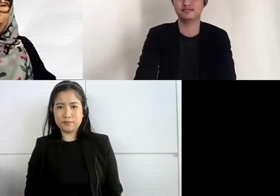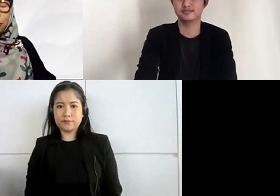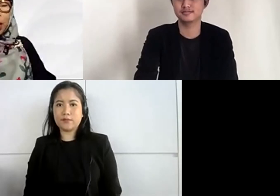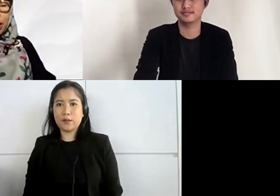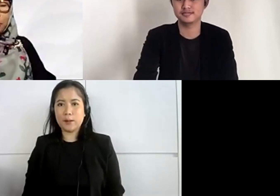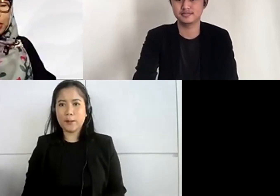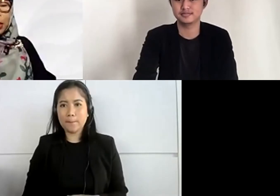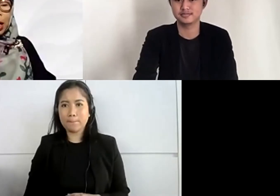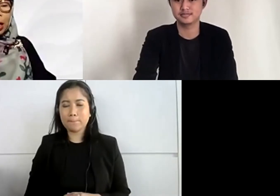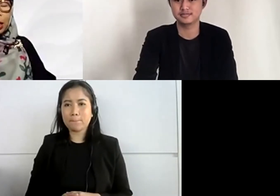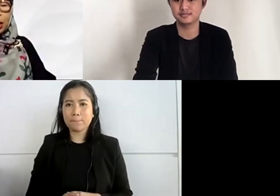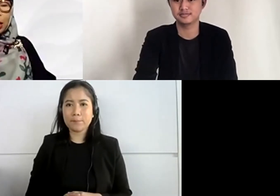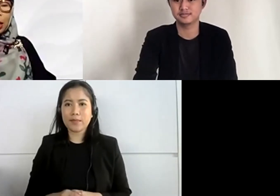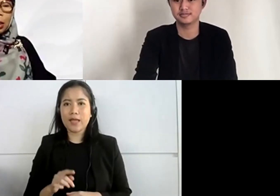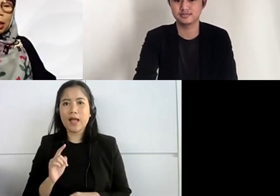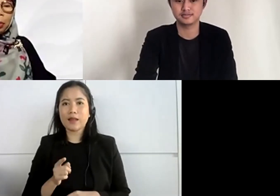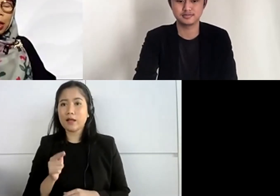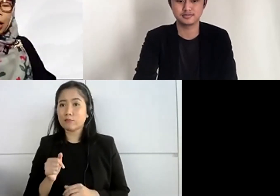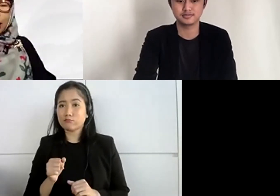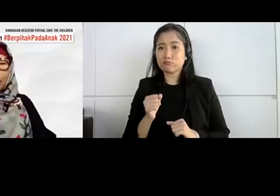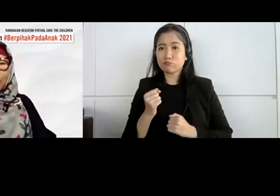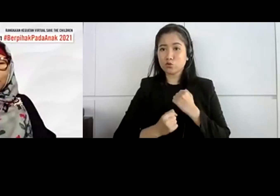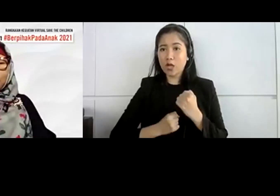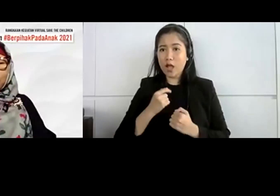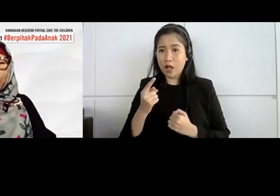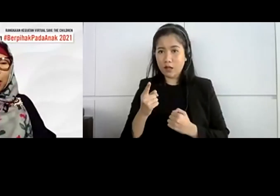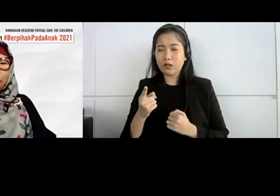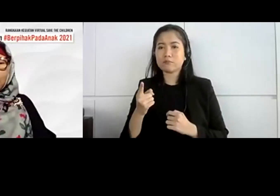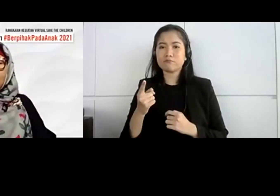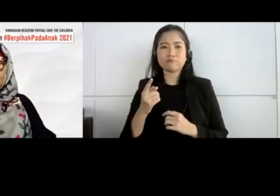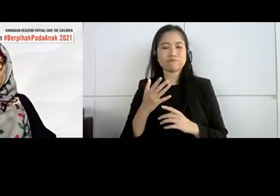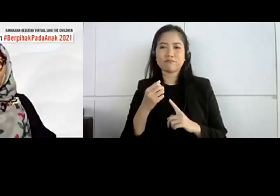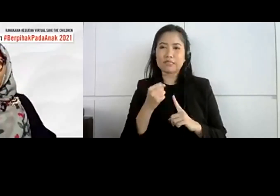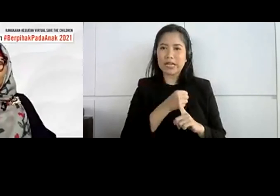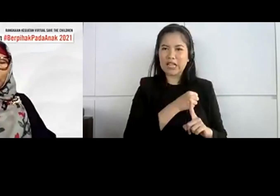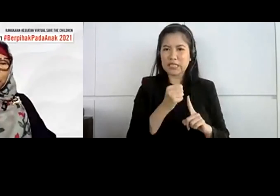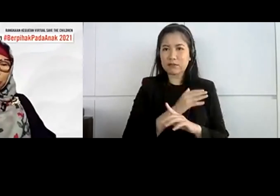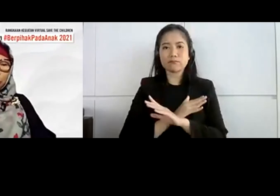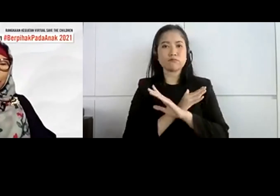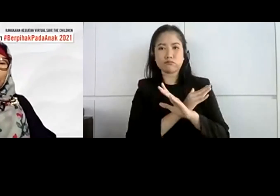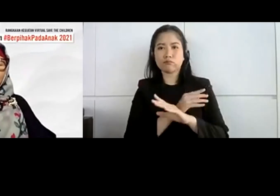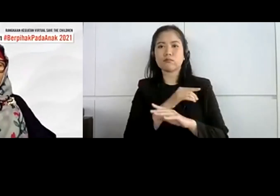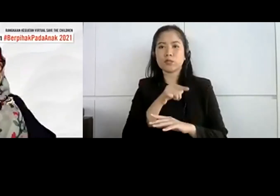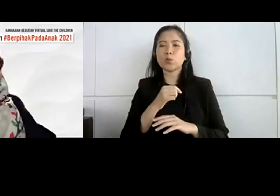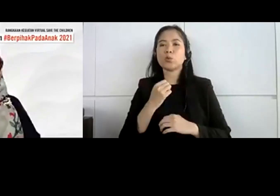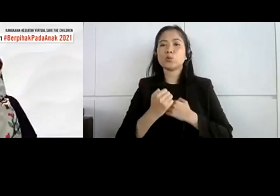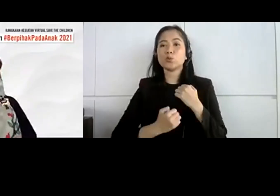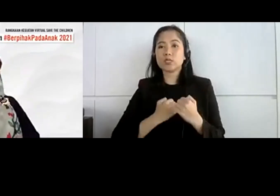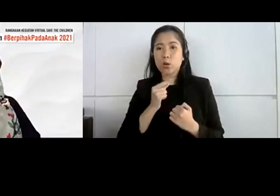terhadap upaya-upaya pencegahan kekerasan kepada anak yang merupakan bagian dari upaya untuk